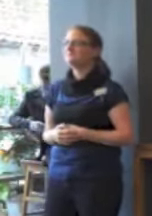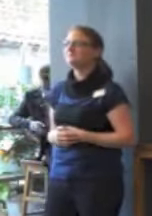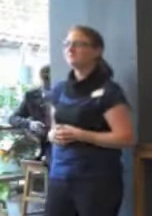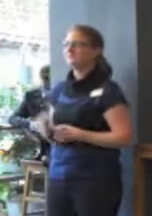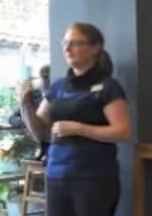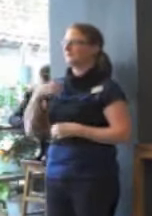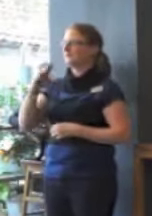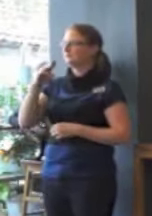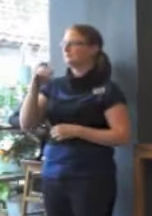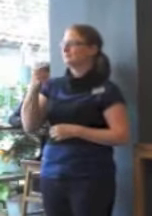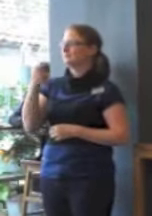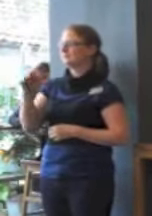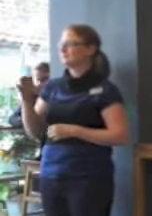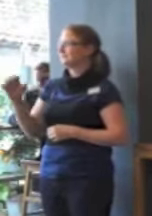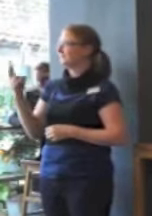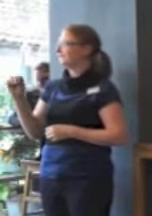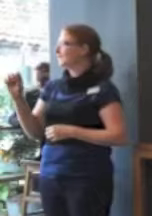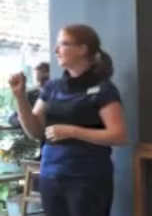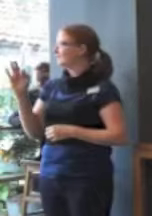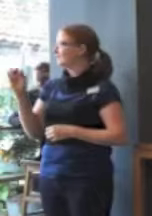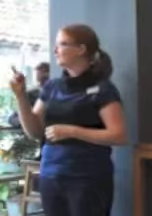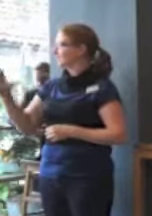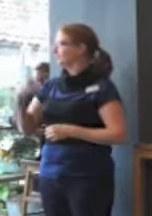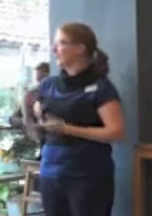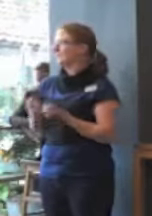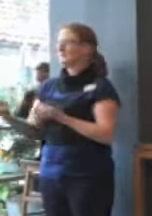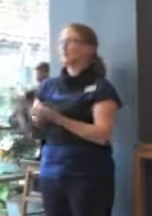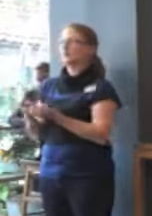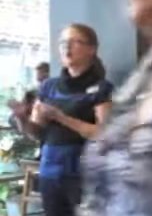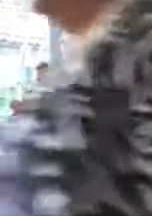Jag heter Mats Svegfors och är då